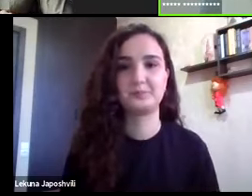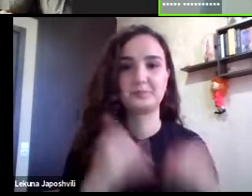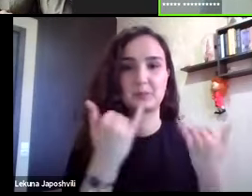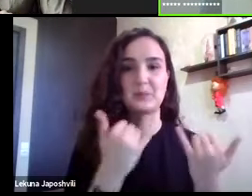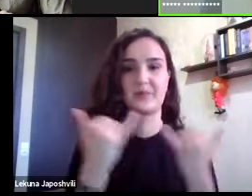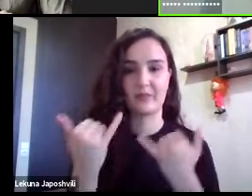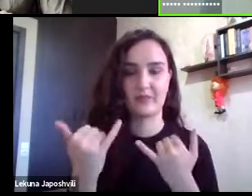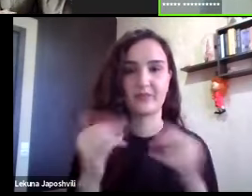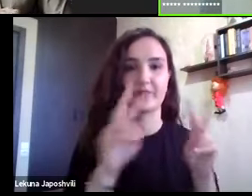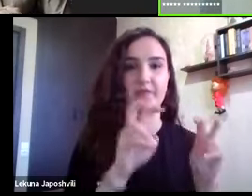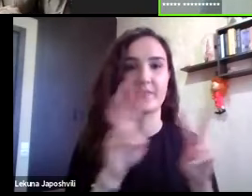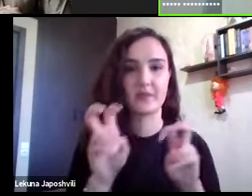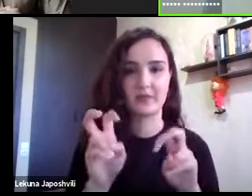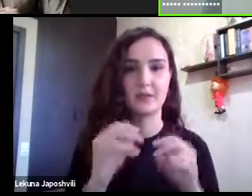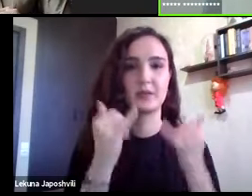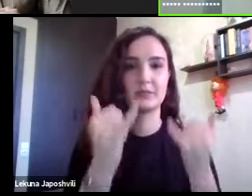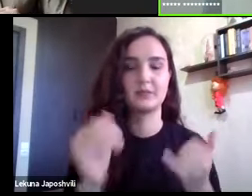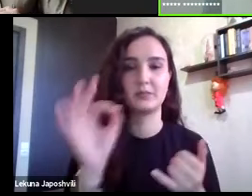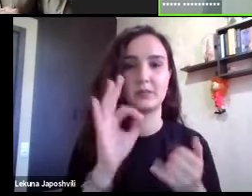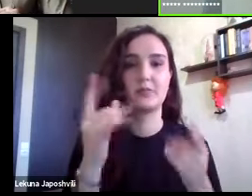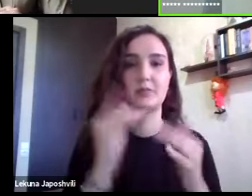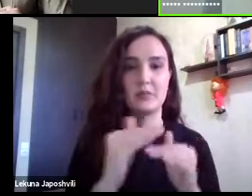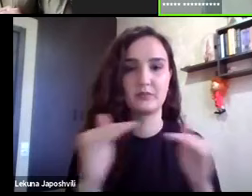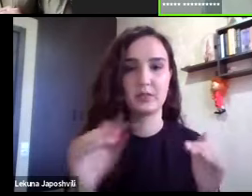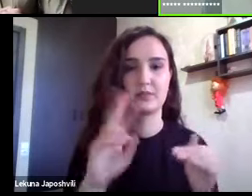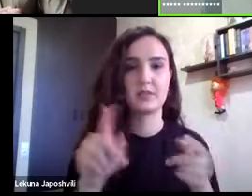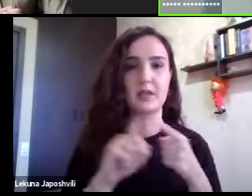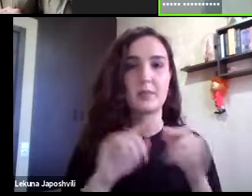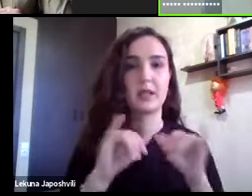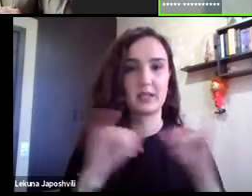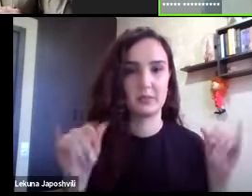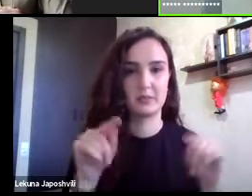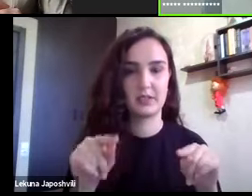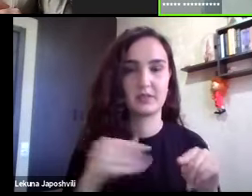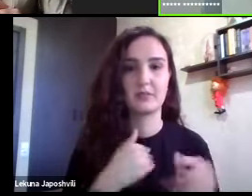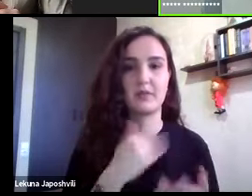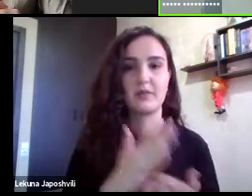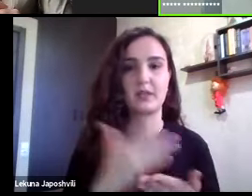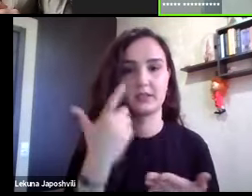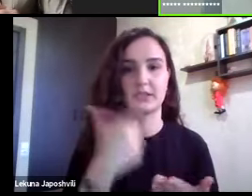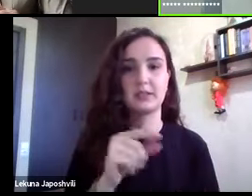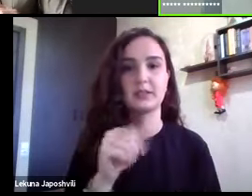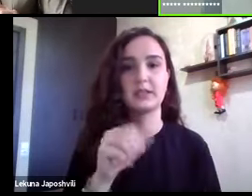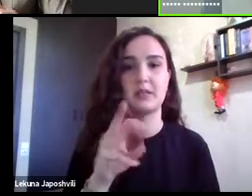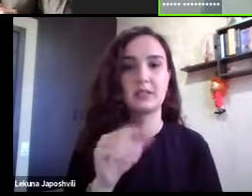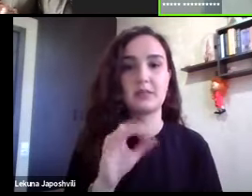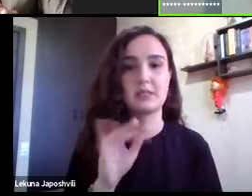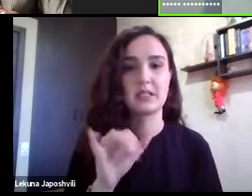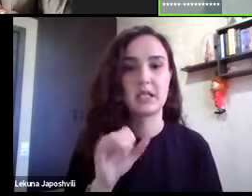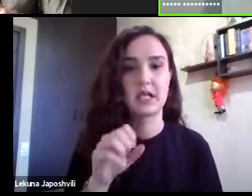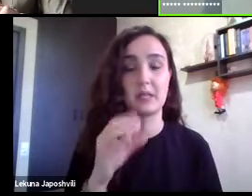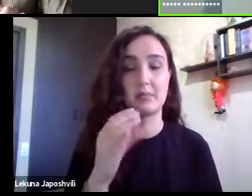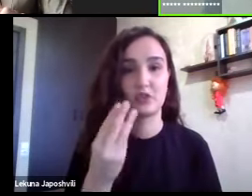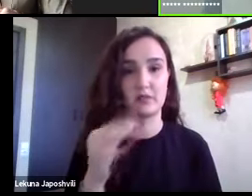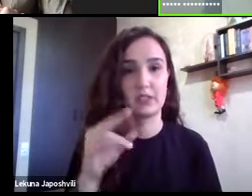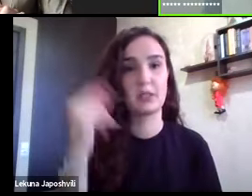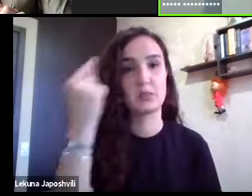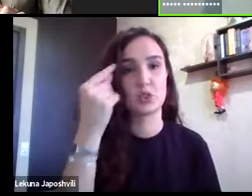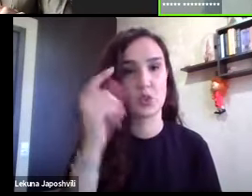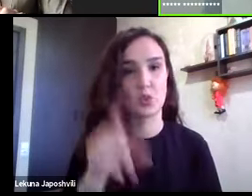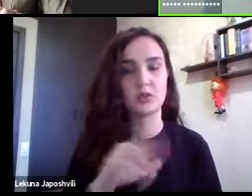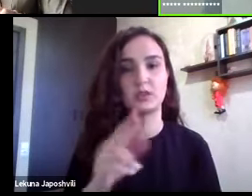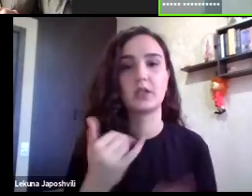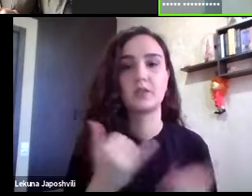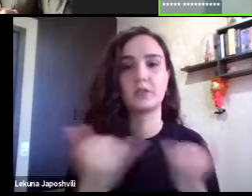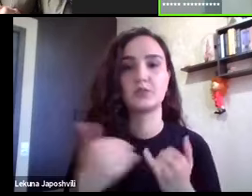დღევანდელი თემა ეძღვნება ბავშვებს და პანდემიას. მე გახლავართ თამთა სამამიშვილი, ფსიქოლოგი და დღევანდელი